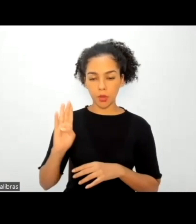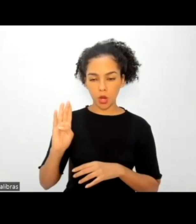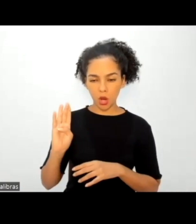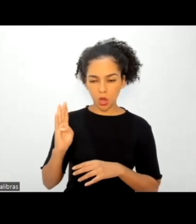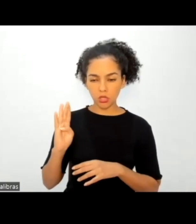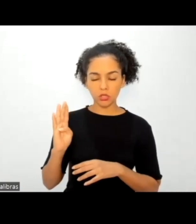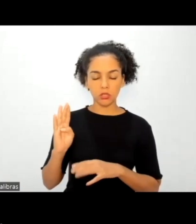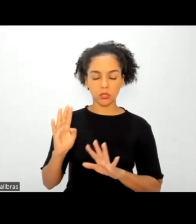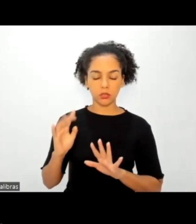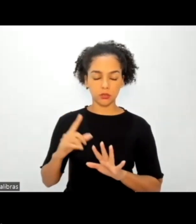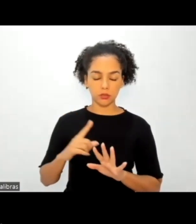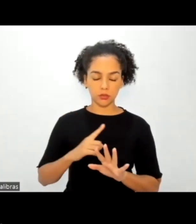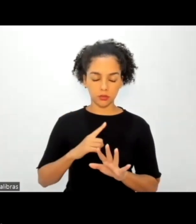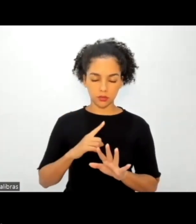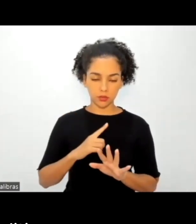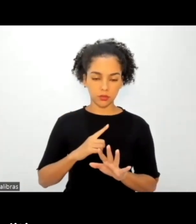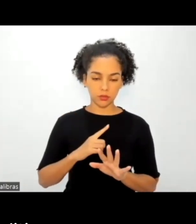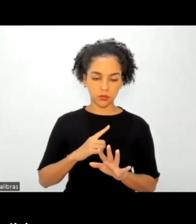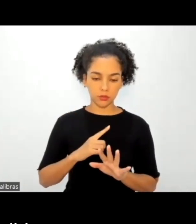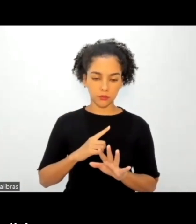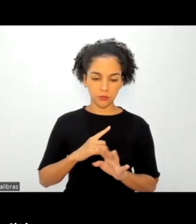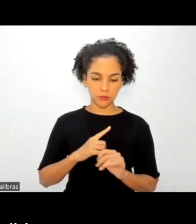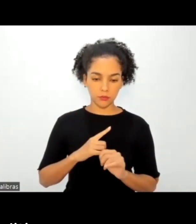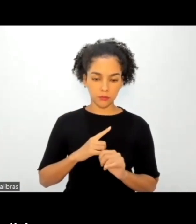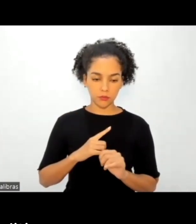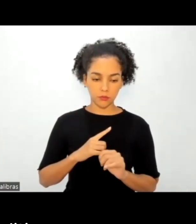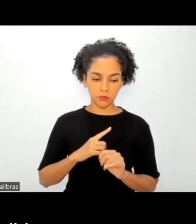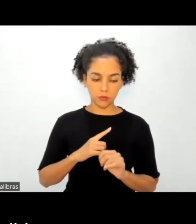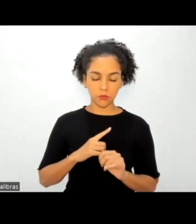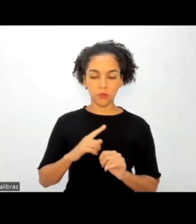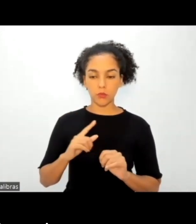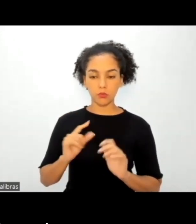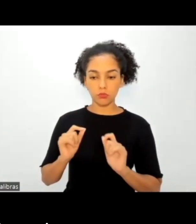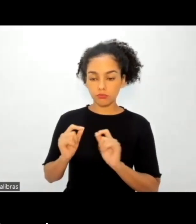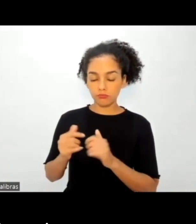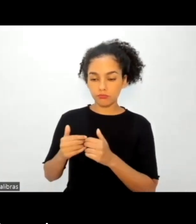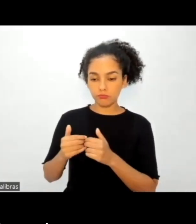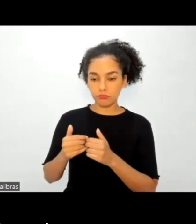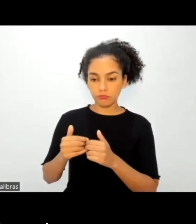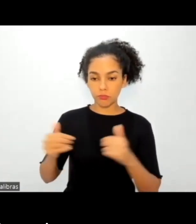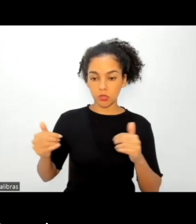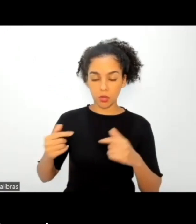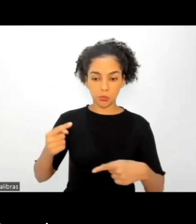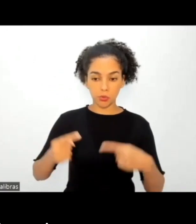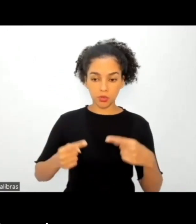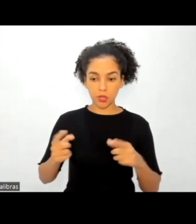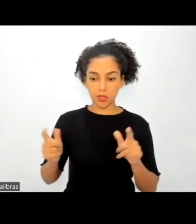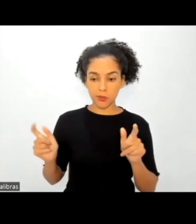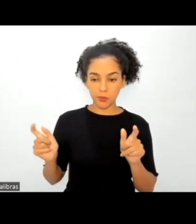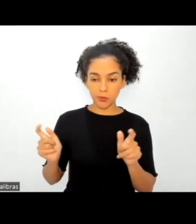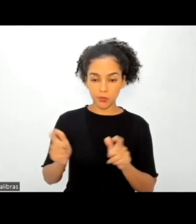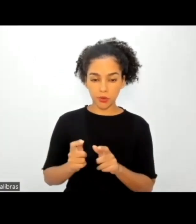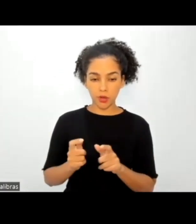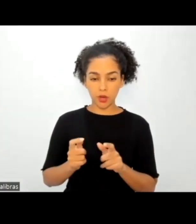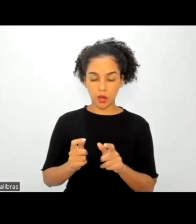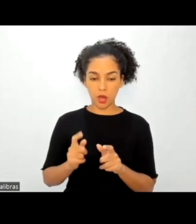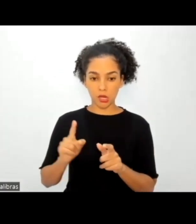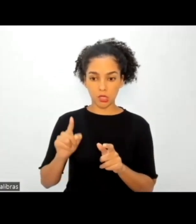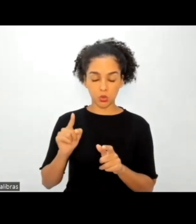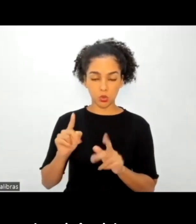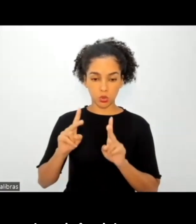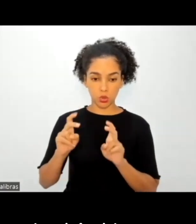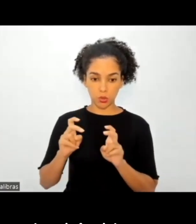porque inversamente, né, ele cumpre para despolitizar, minimizar a existência do racismo, mas